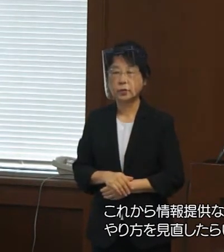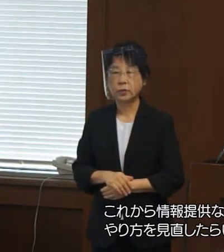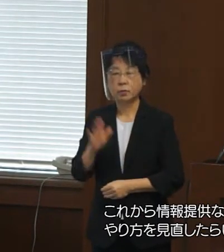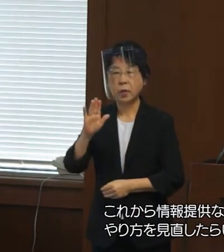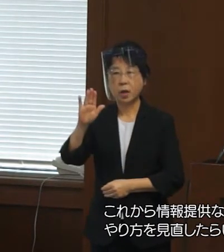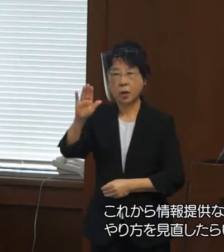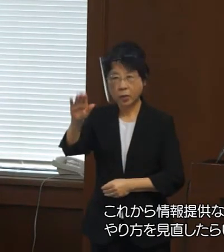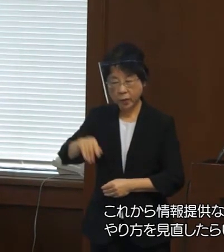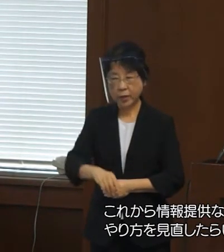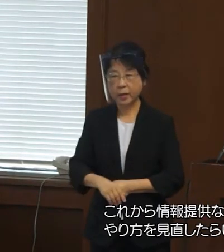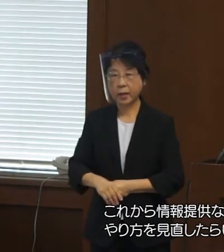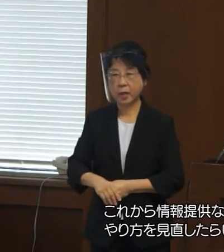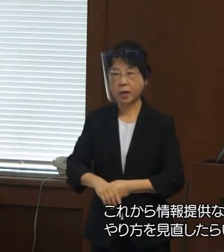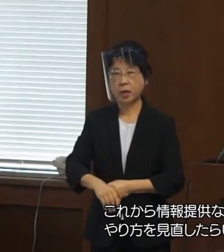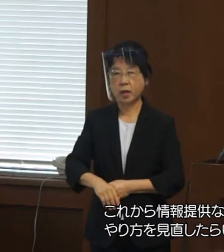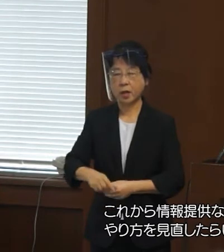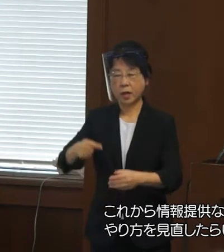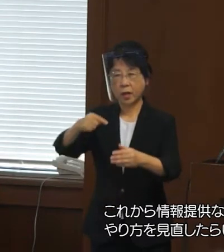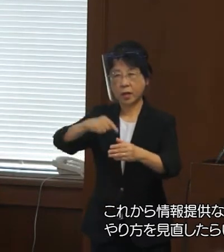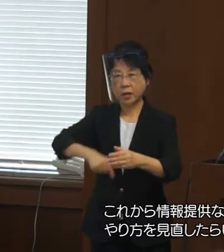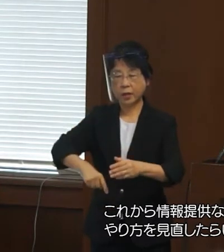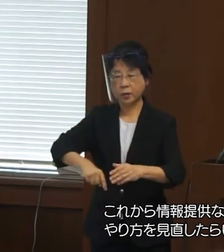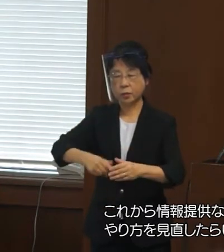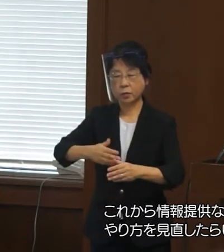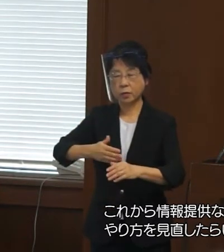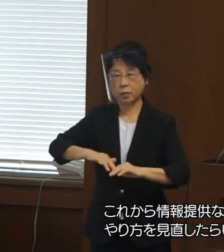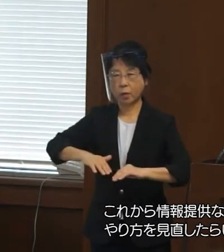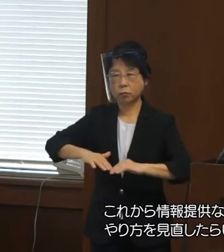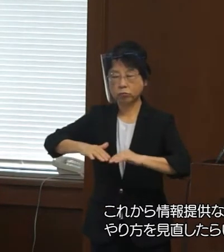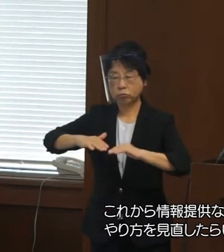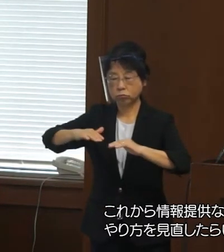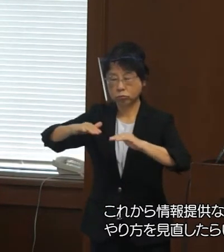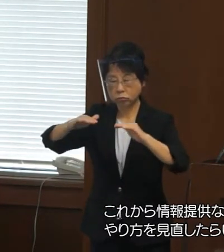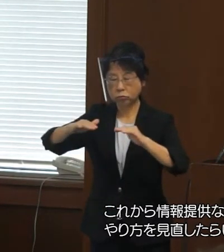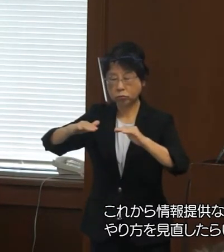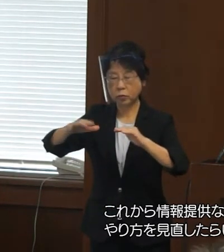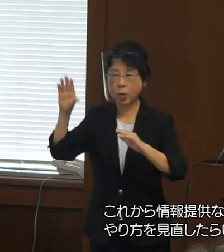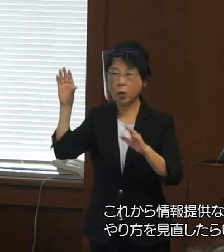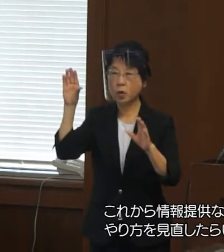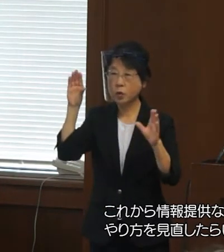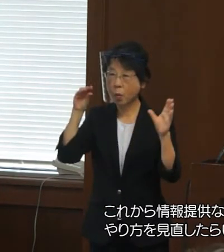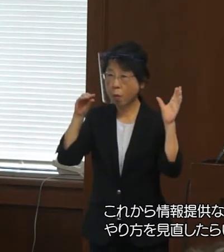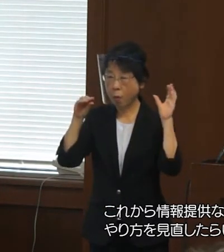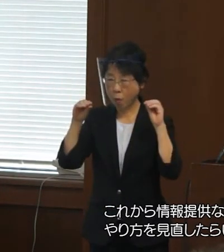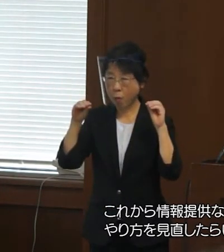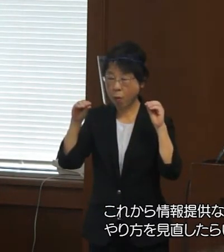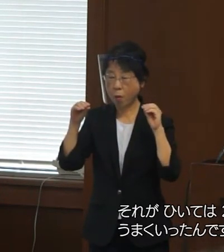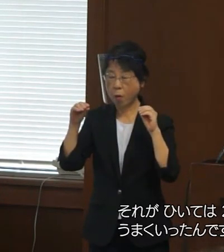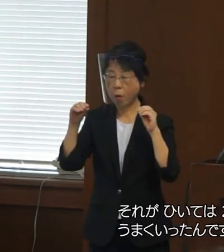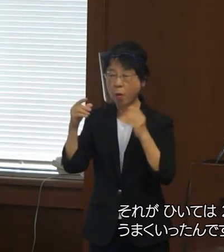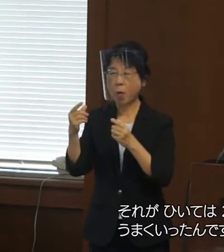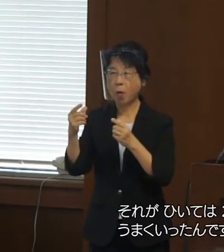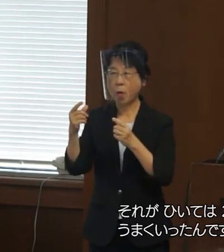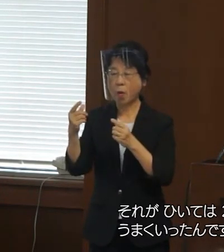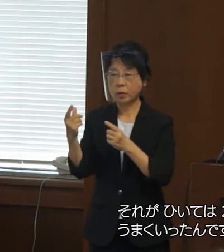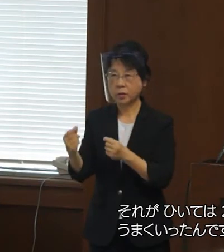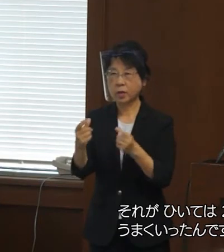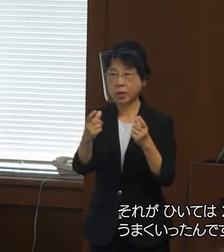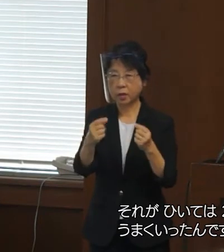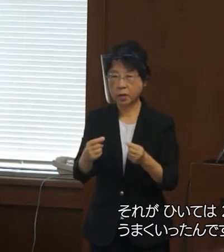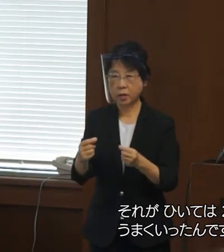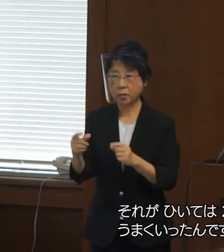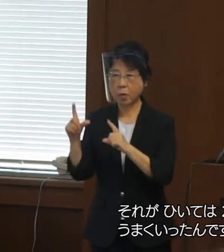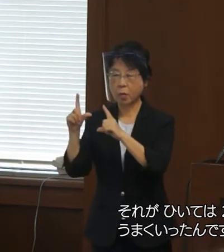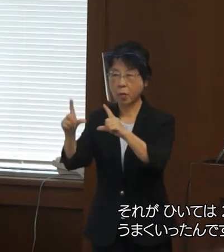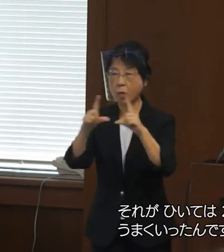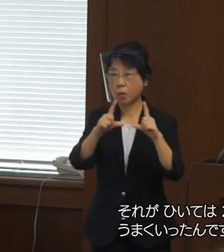めてですね、やり方を見直したらいいかなと思っています。それがひいては、まあ、